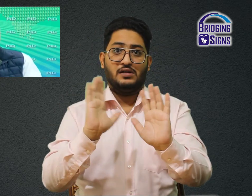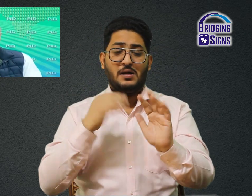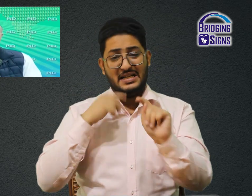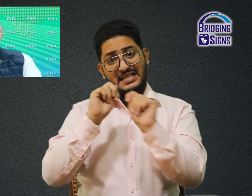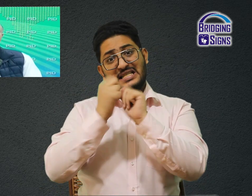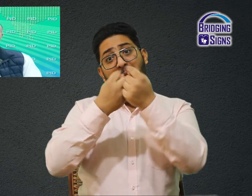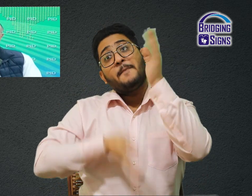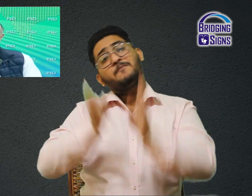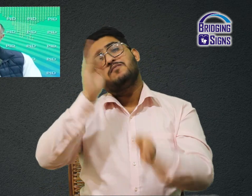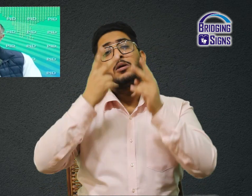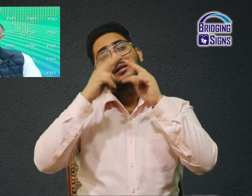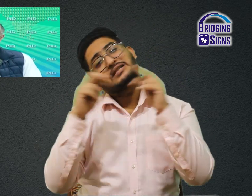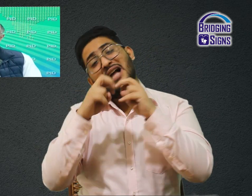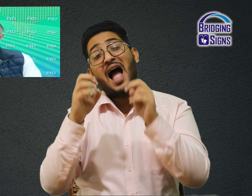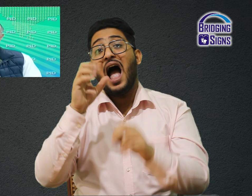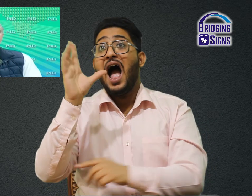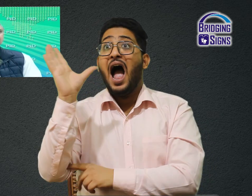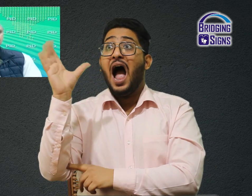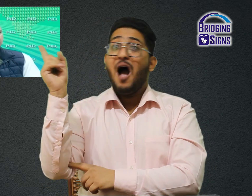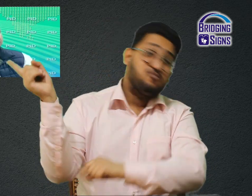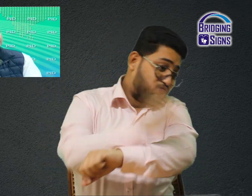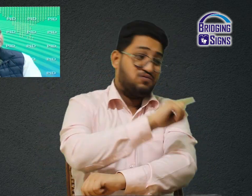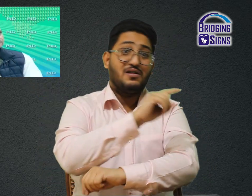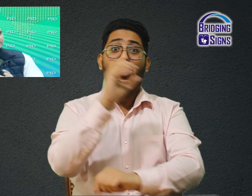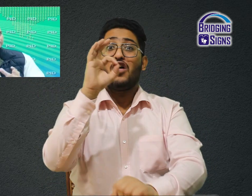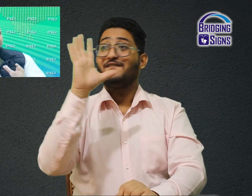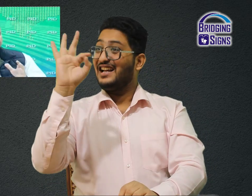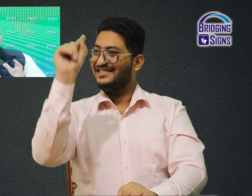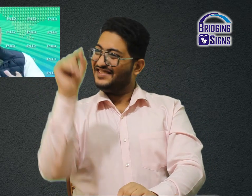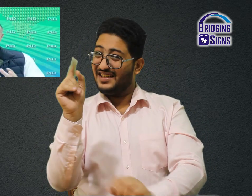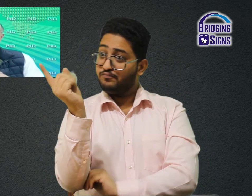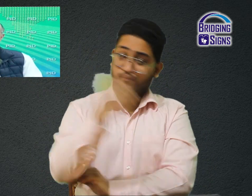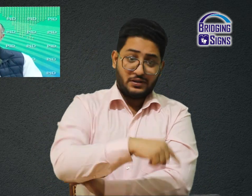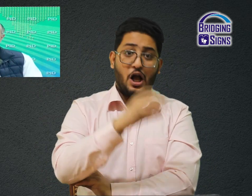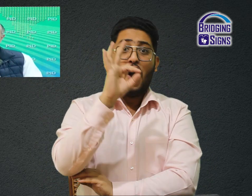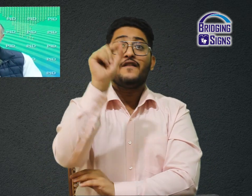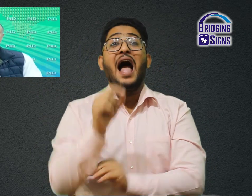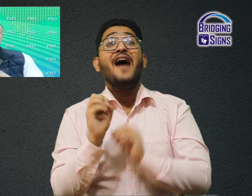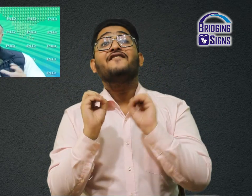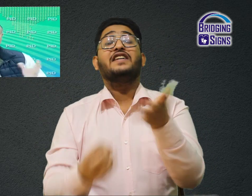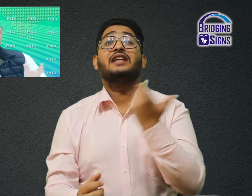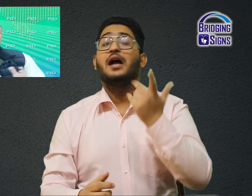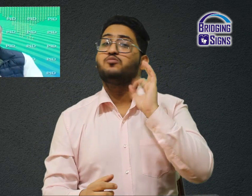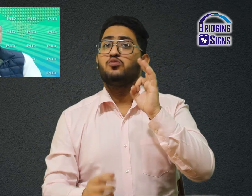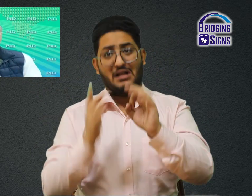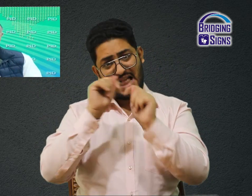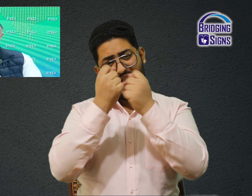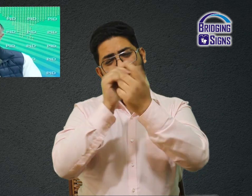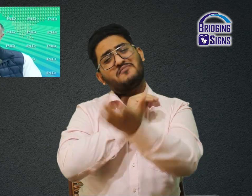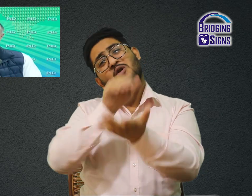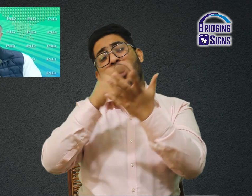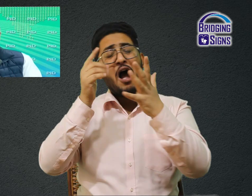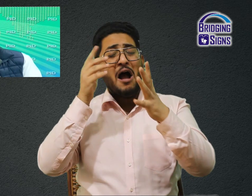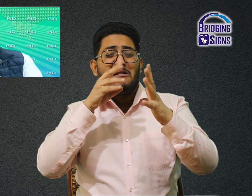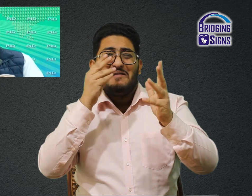भेजी हुई थी गुदू के इर्द गिर्द तकरीबन 10-15 किलोमीटर में, वहाँ पे बहुत ज़्यादा धुंध थी, नज़र कुछ नहीं